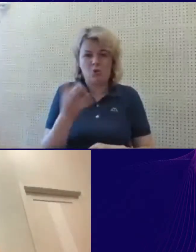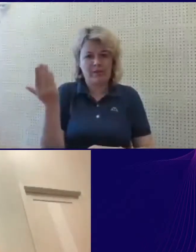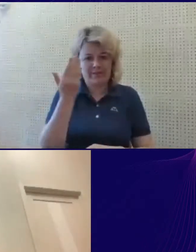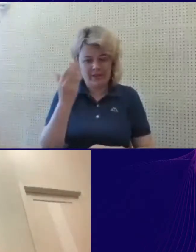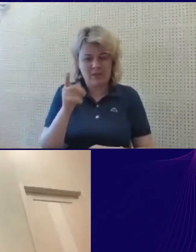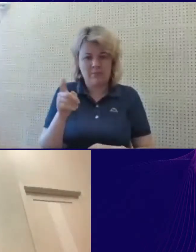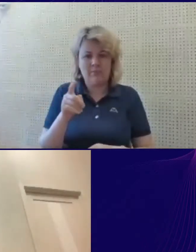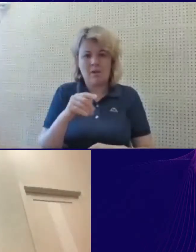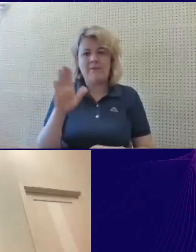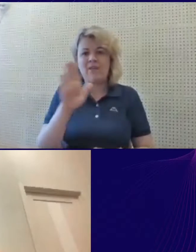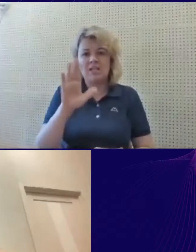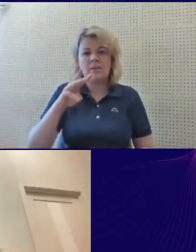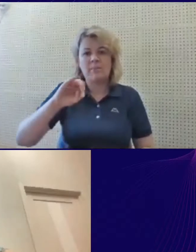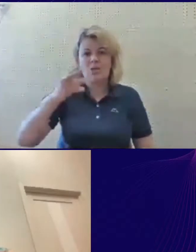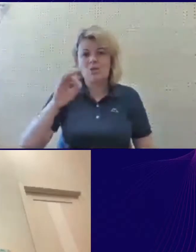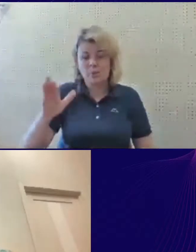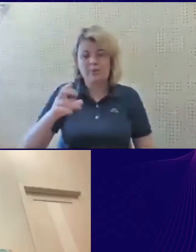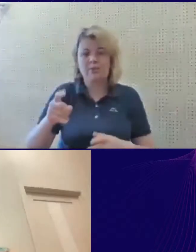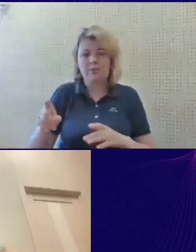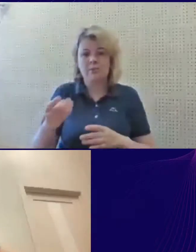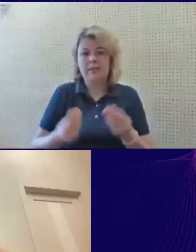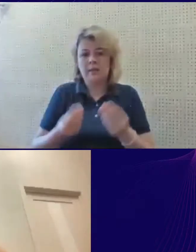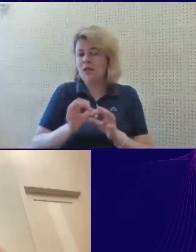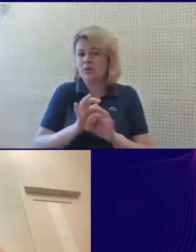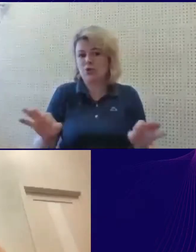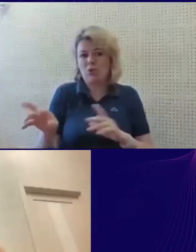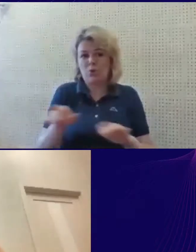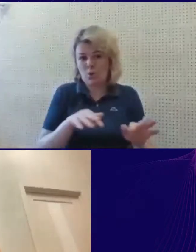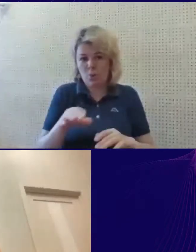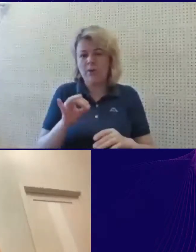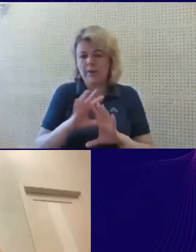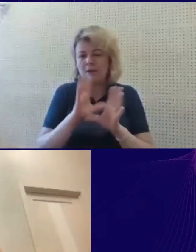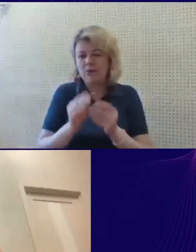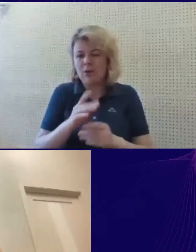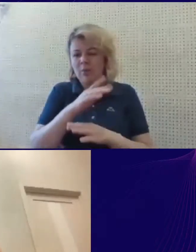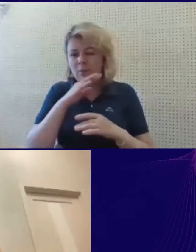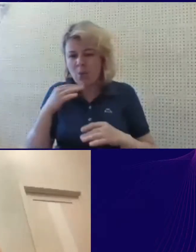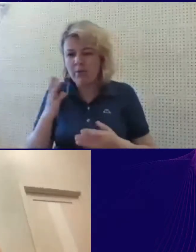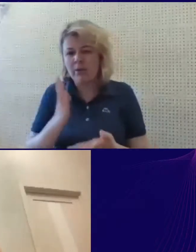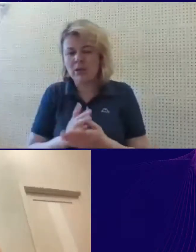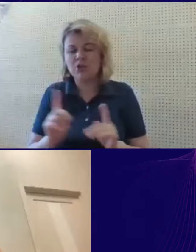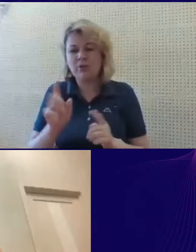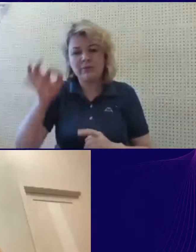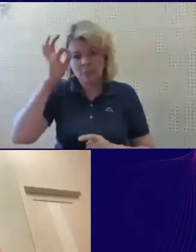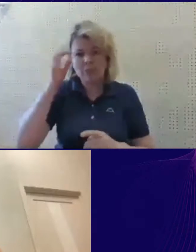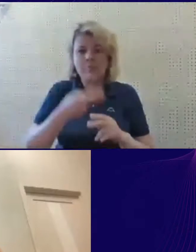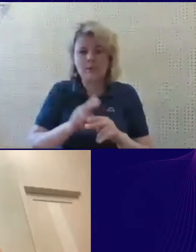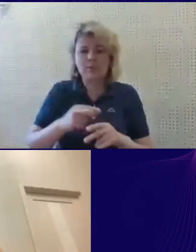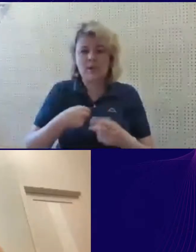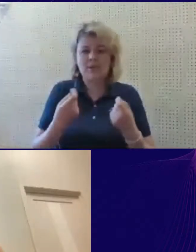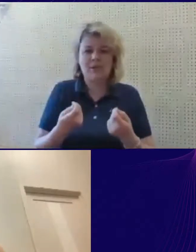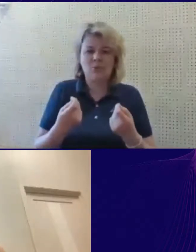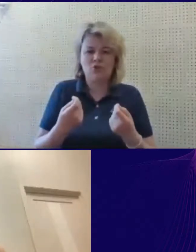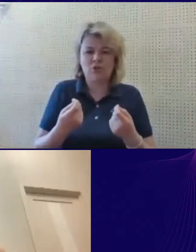он сыграл замечательную роль. И, ну, много есть чего вспомнить, поэтому немножко, знаете, как-то